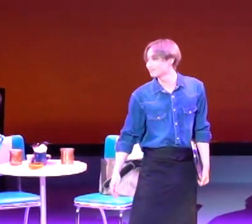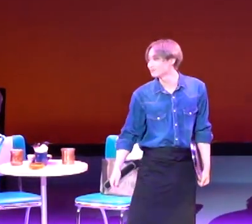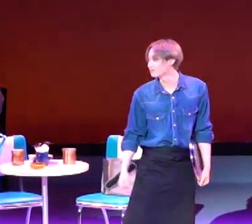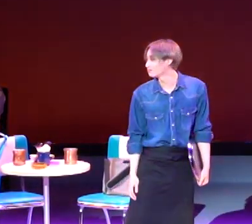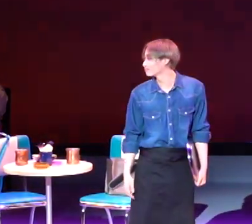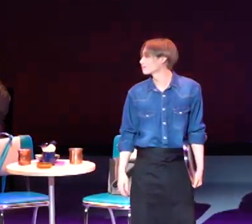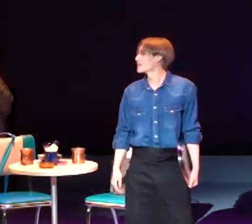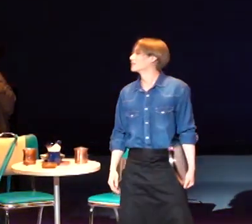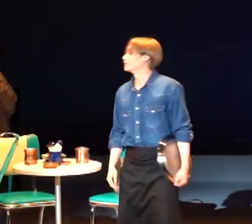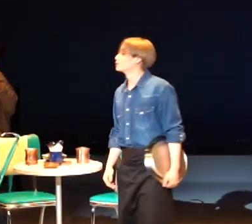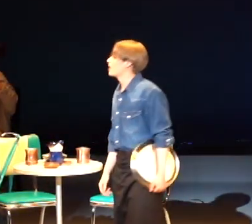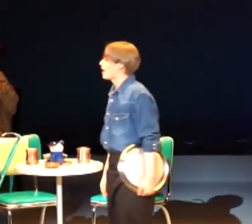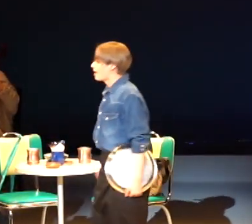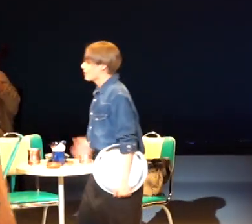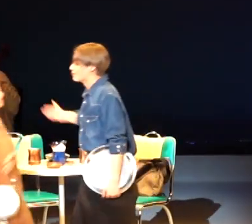グーテンノーベン、 グーテンアーベン、